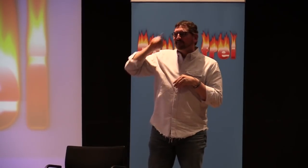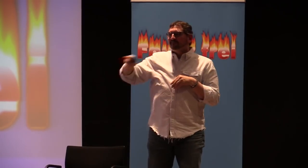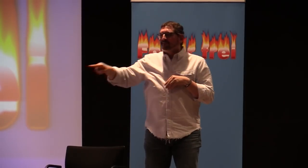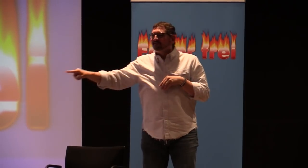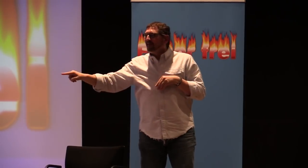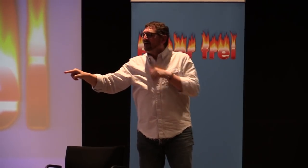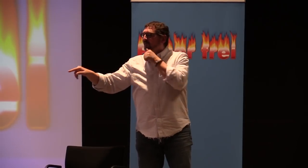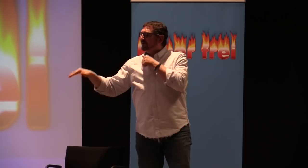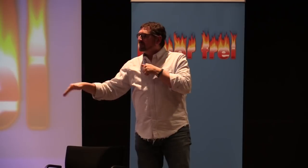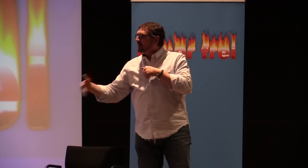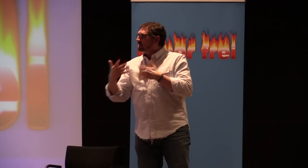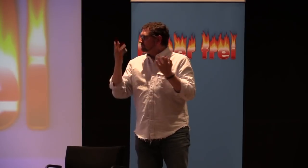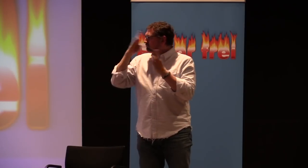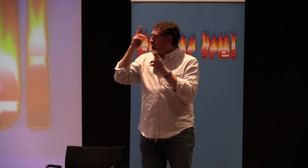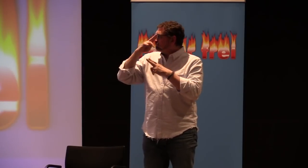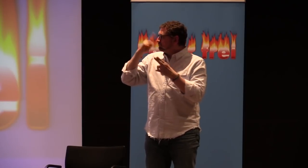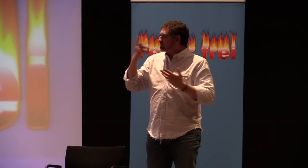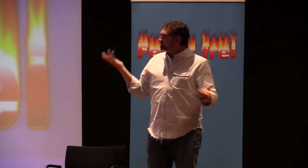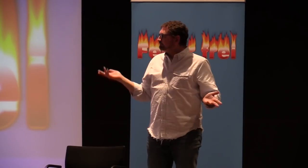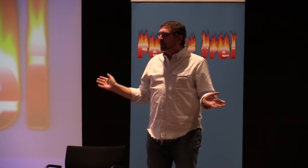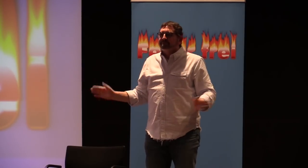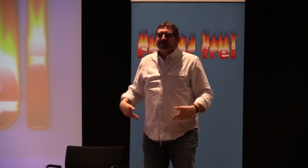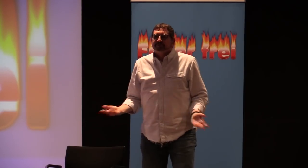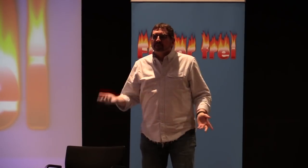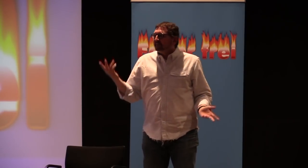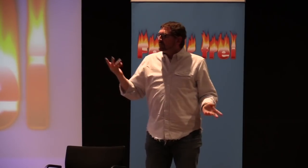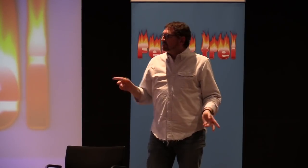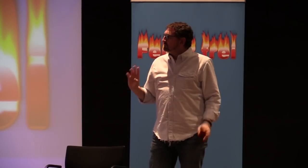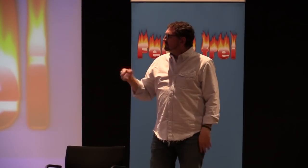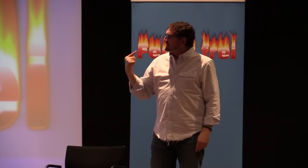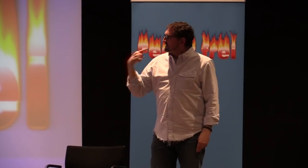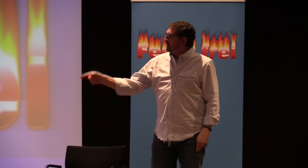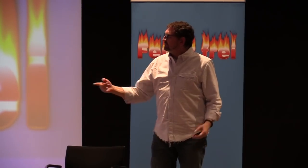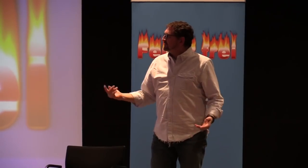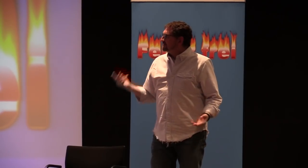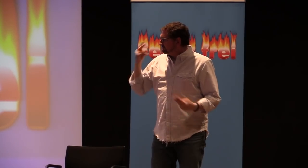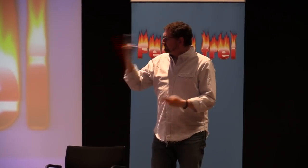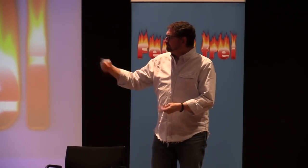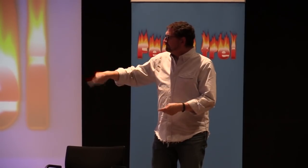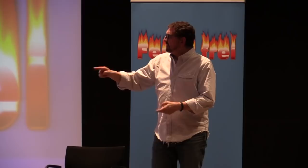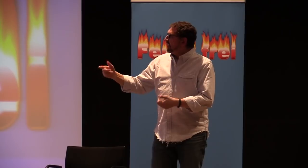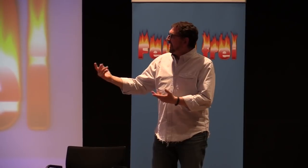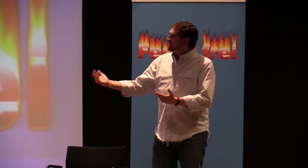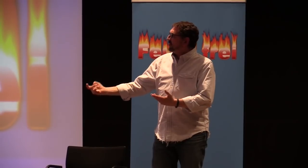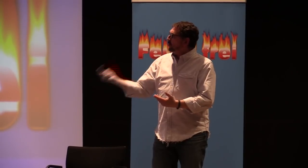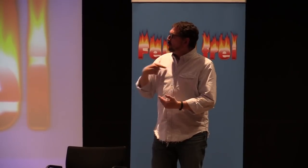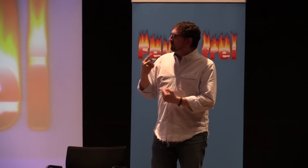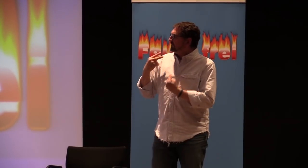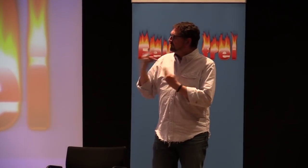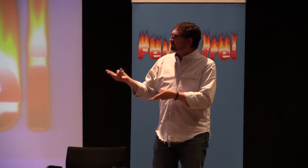Aber da muss man natürlich mit ganz viel Fingerspitzengefühl eigentlich rangehen vom Deutschen Gehörlosenbund. Und das sehe ich da momentan nicht. Die sagen,